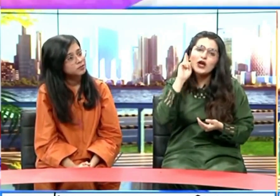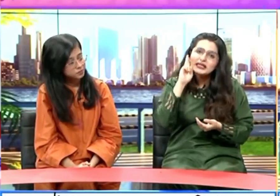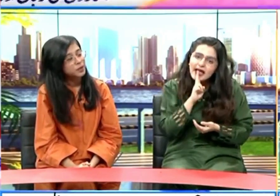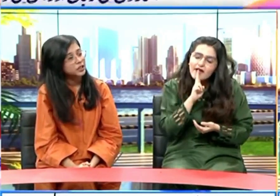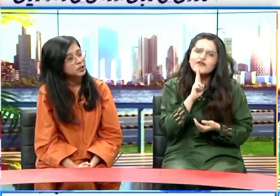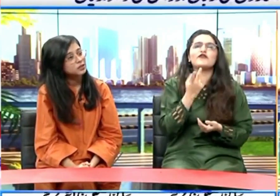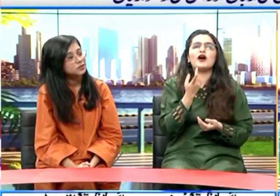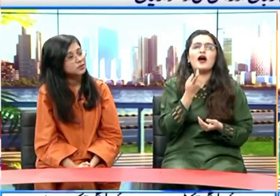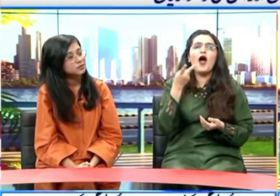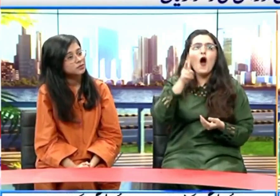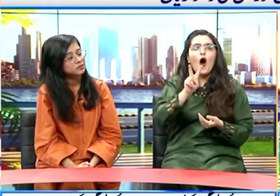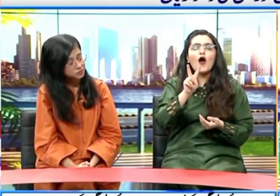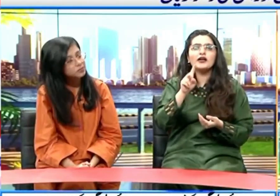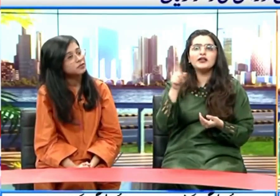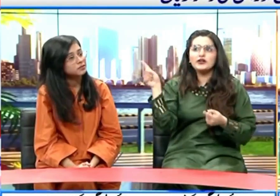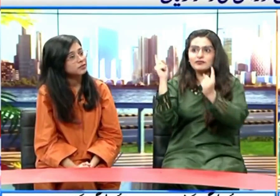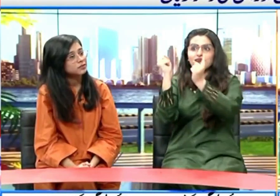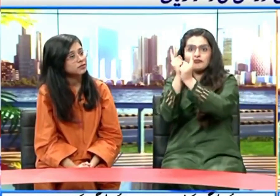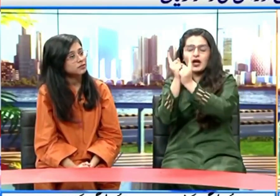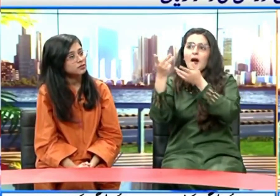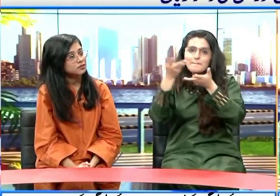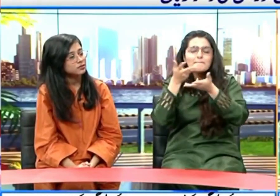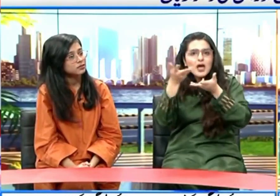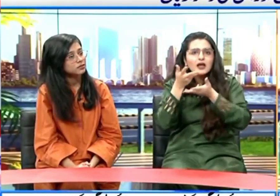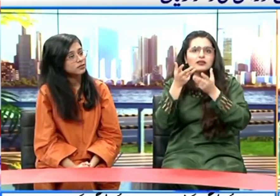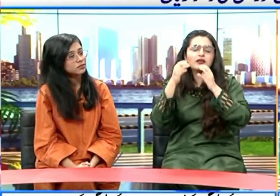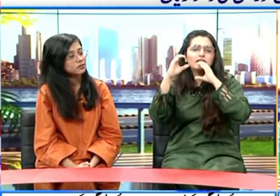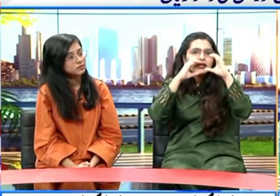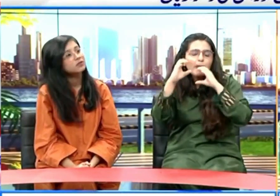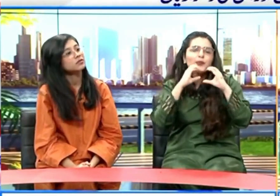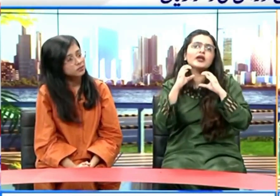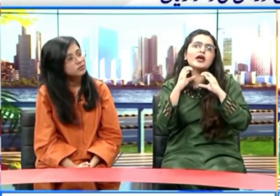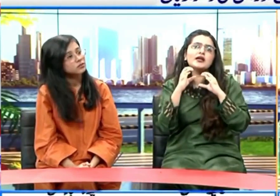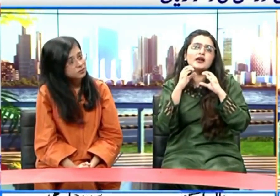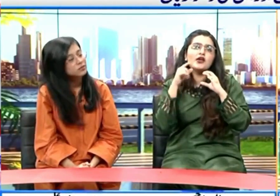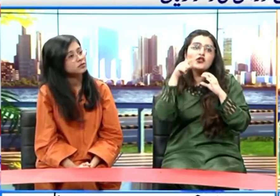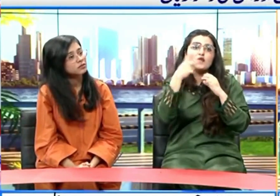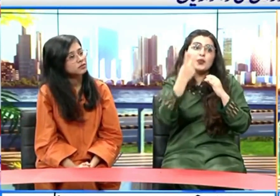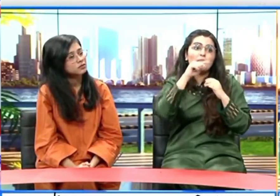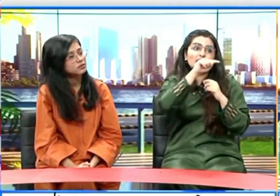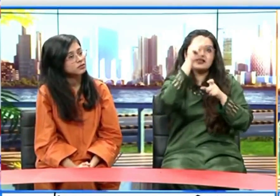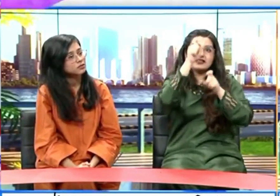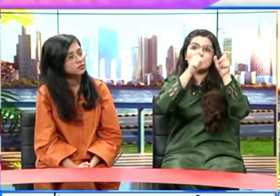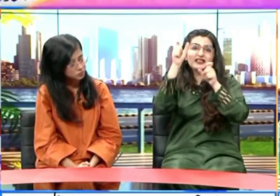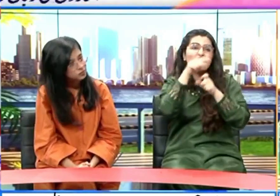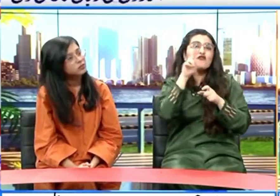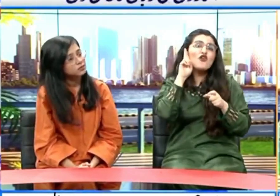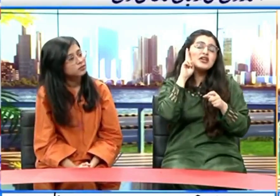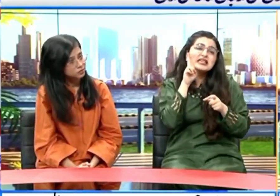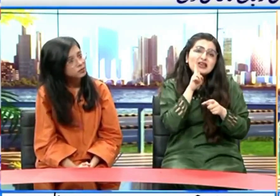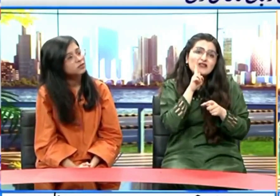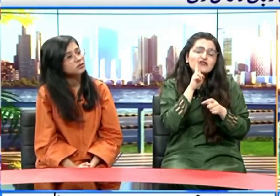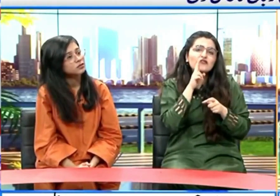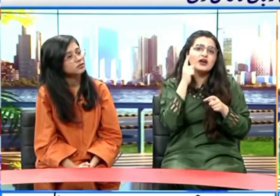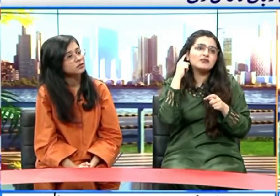ہیں اور ان کے ساتھ آپ کو انٹریکٹ کرنا ہے, لیکن جو لوگ ظاہر ہے کہ خود اس چیز سے گزر رہے ہیں, یعنی کہ دے کین ناٹ اسپیک, دے کین ناٹ